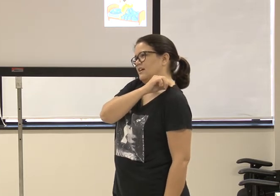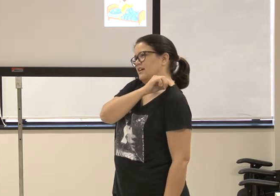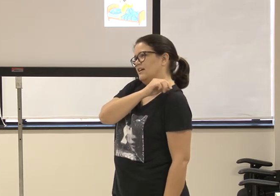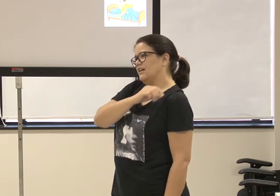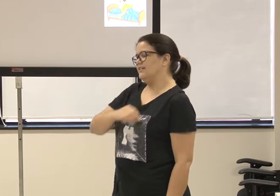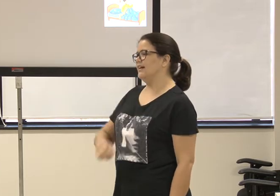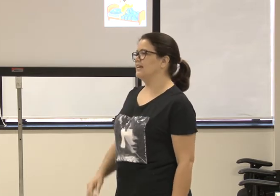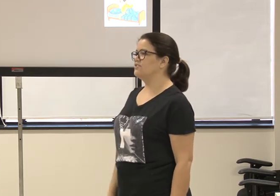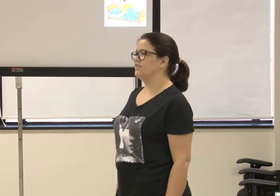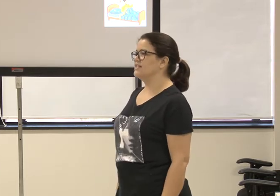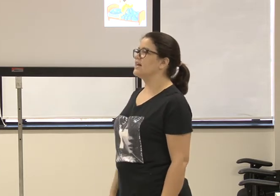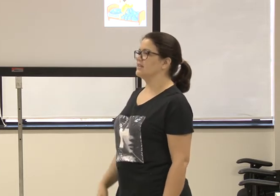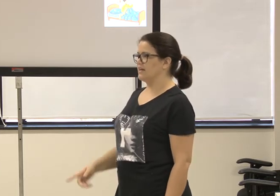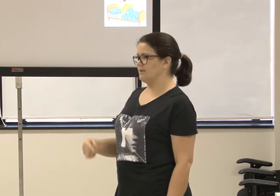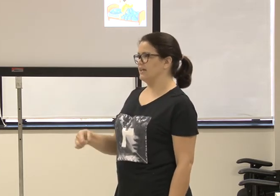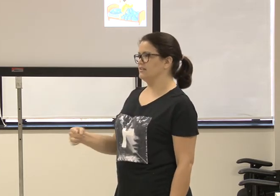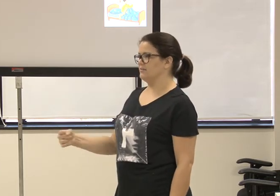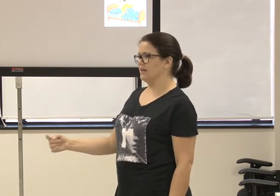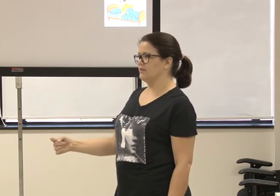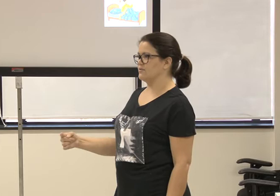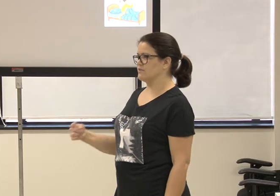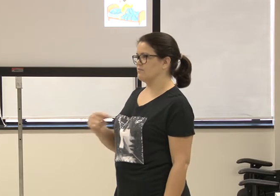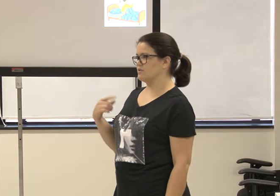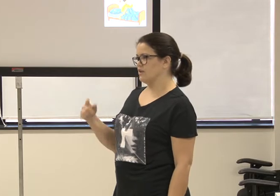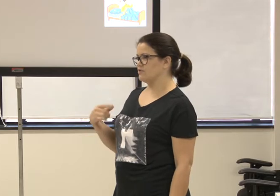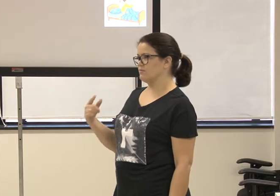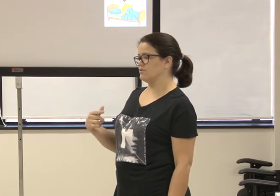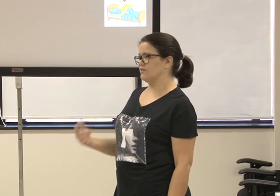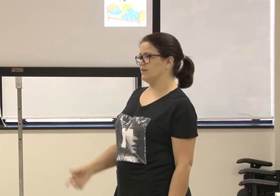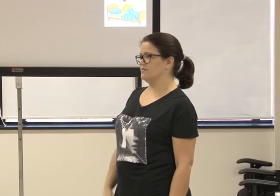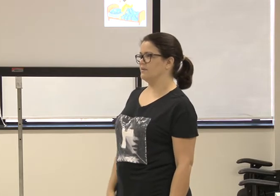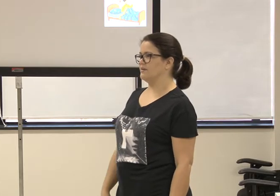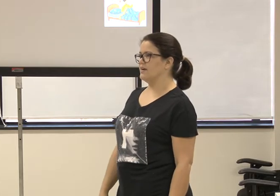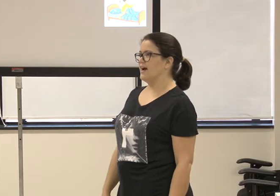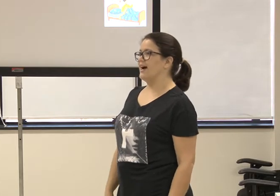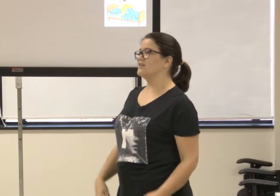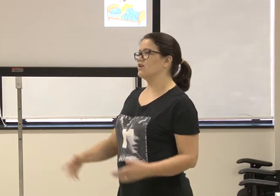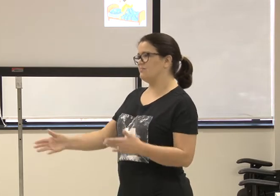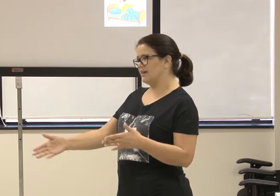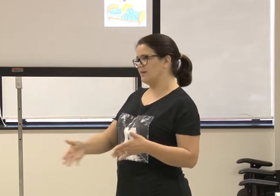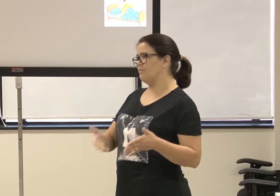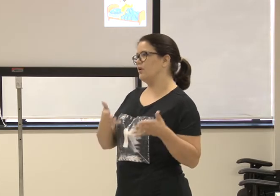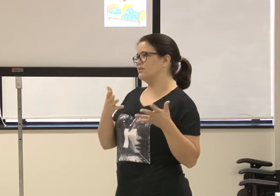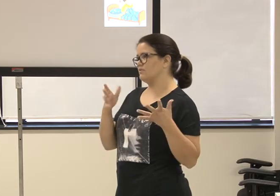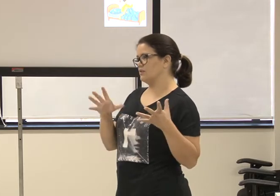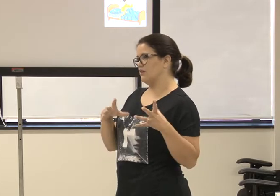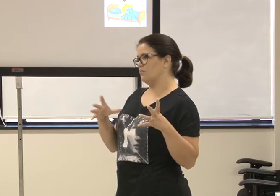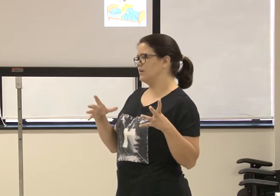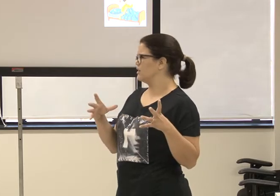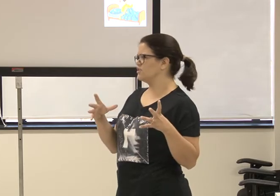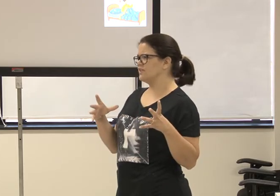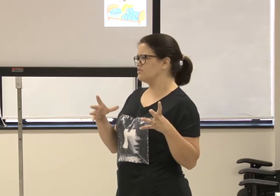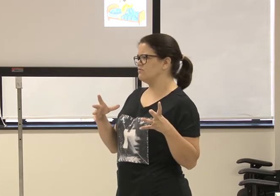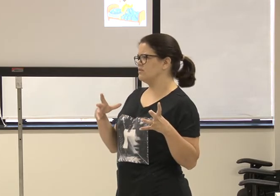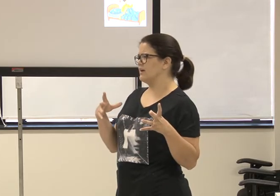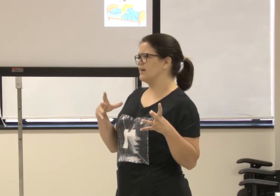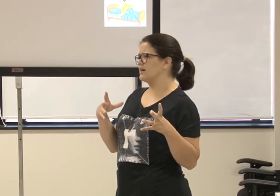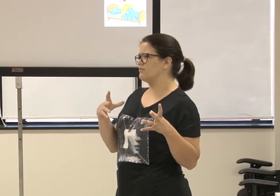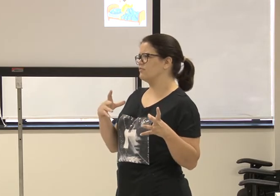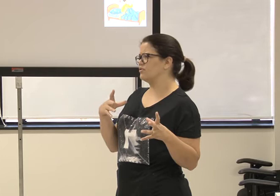segunda. E a Netflix, ela tá liberando também os episódios depois de um tempo? Ah, ela só libera depois, quando tá completa. A Netflix não libera Game of